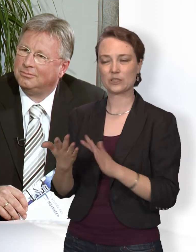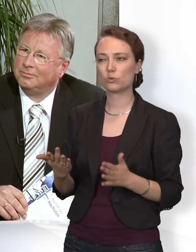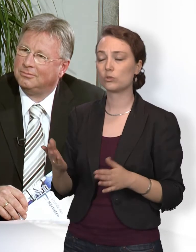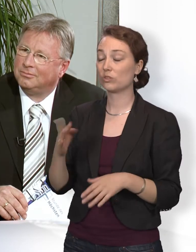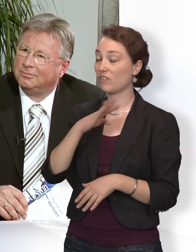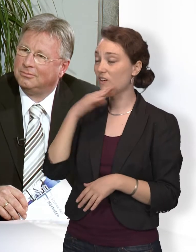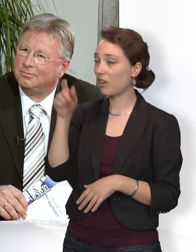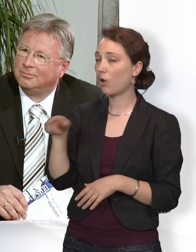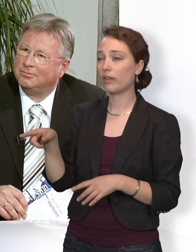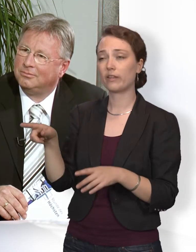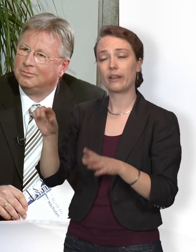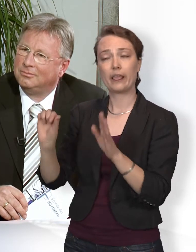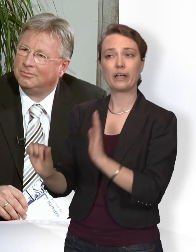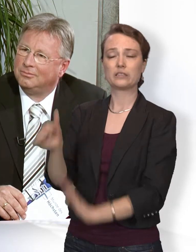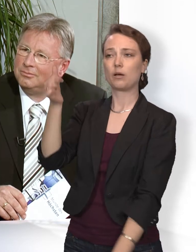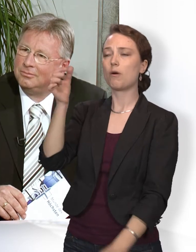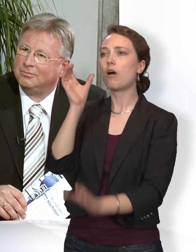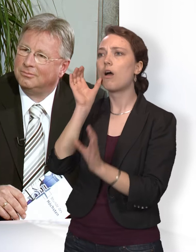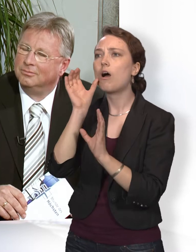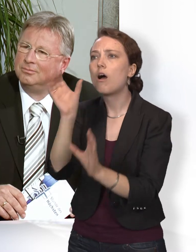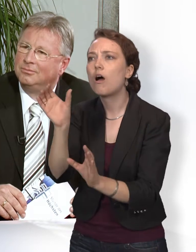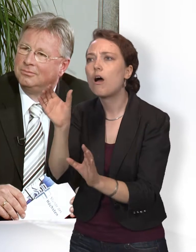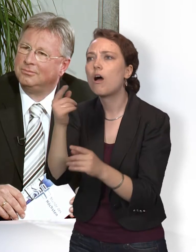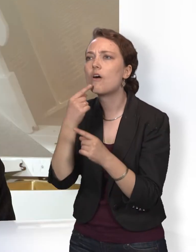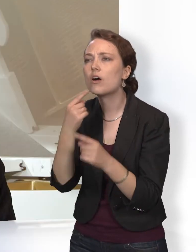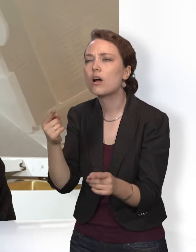das zum ersten Mal das Evangelium hören.